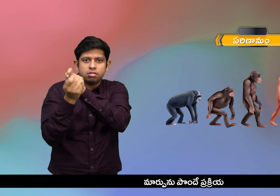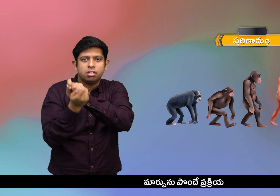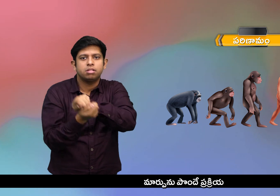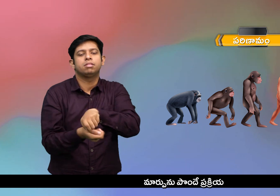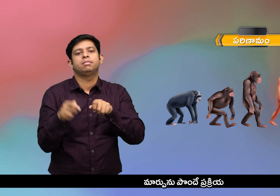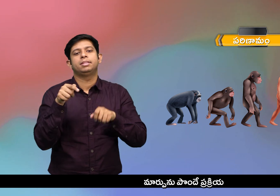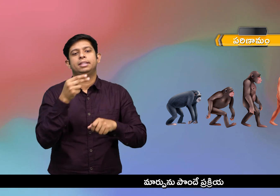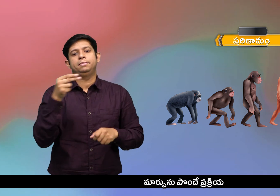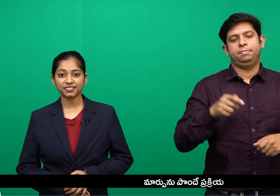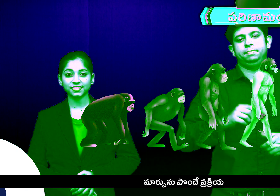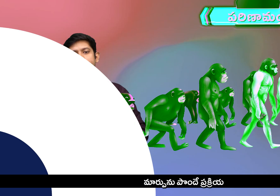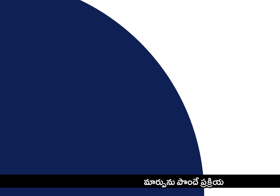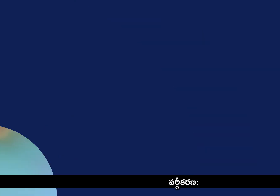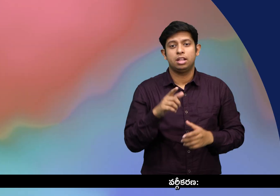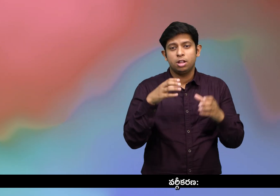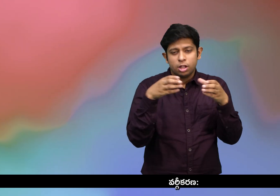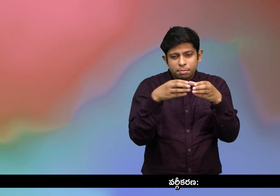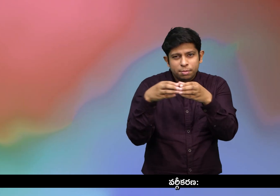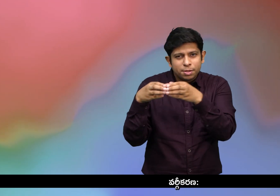మార్పును పొందే ప్రక్రియ. వర్గీకరణ